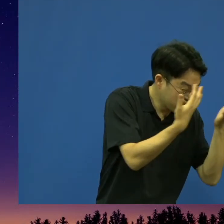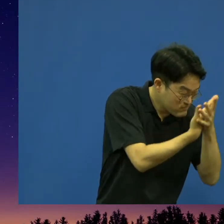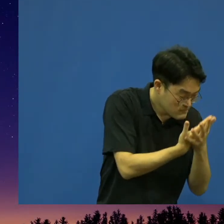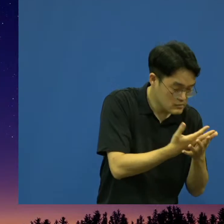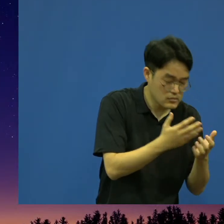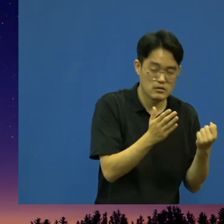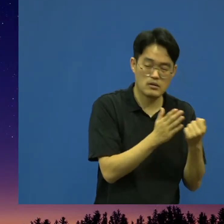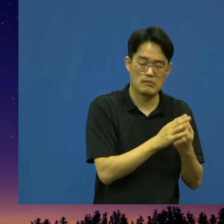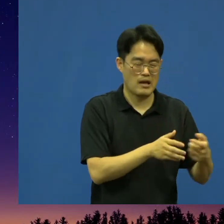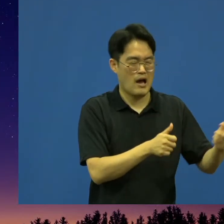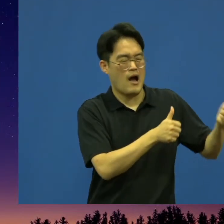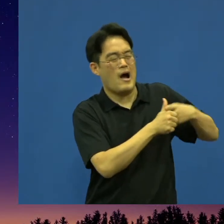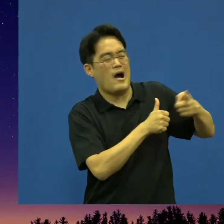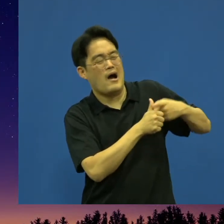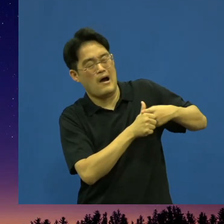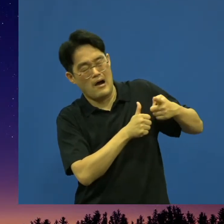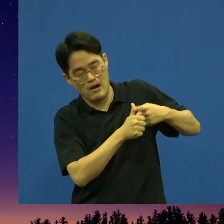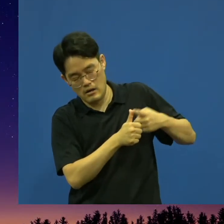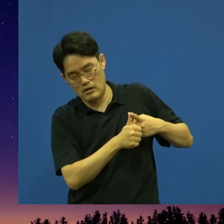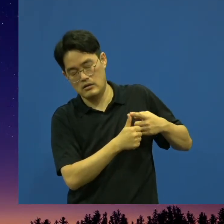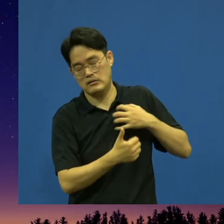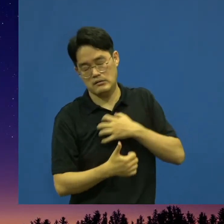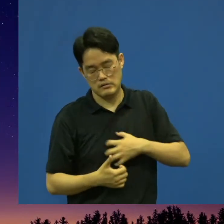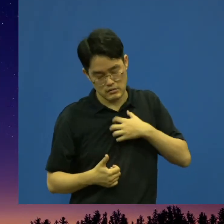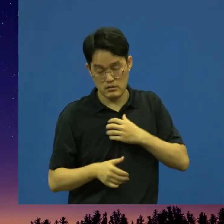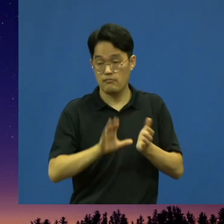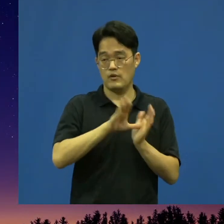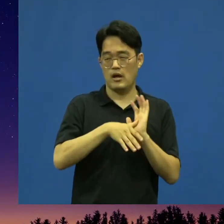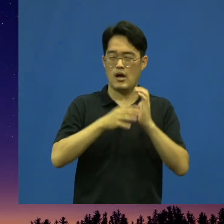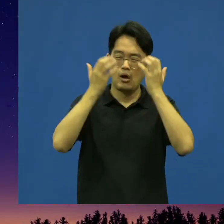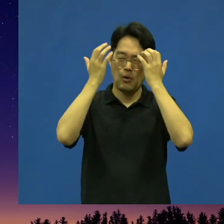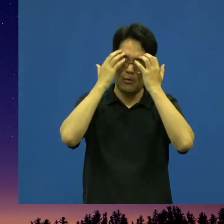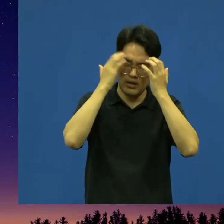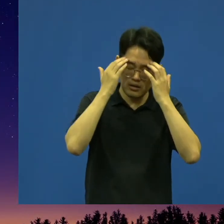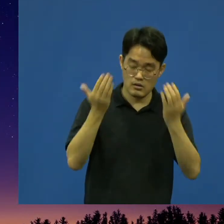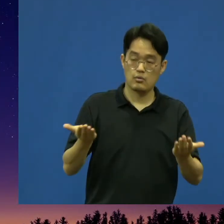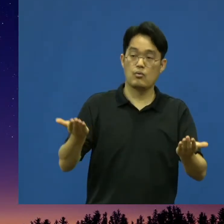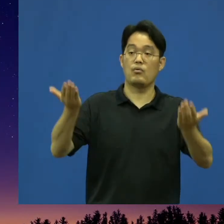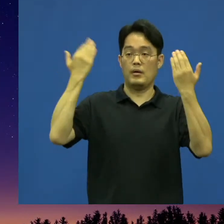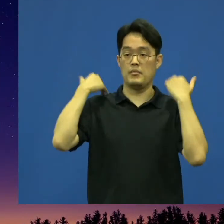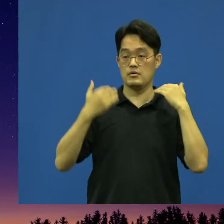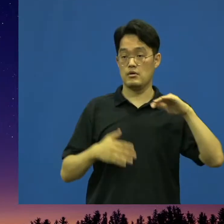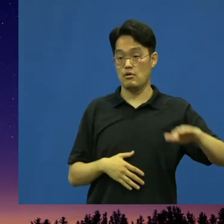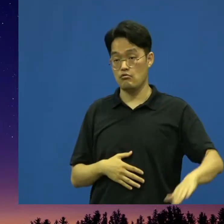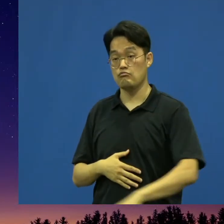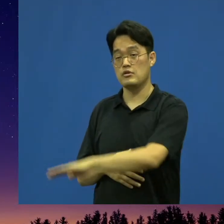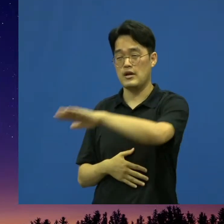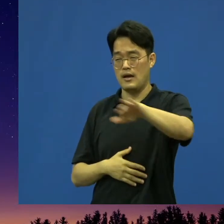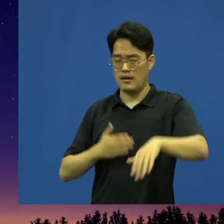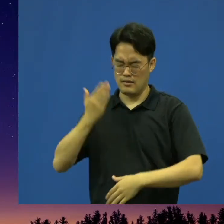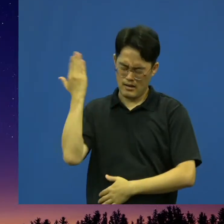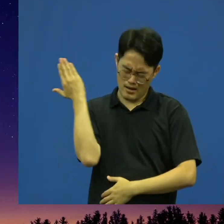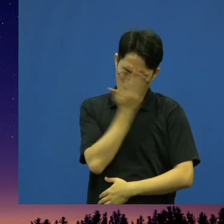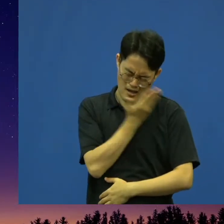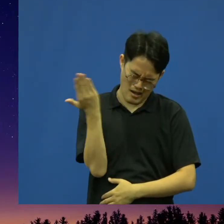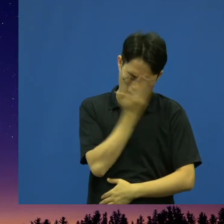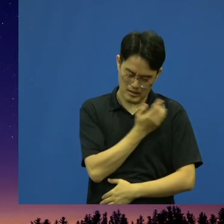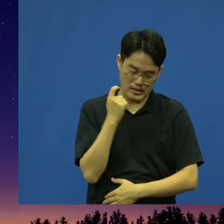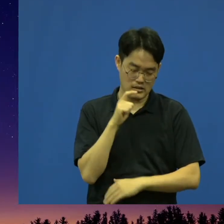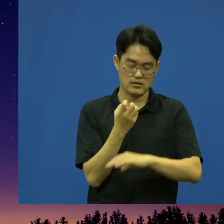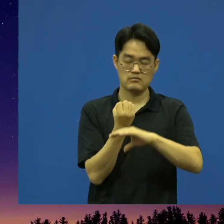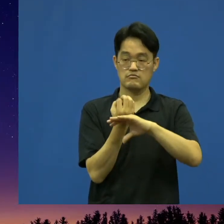아픈 시기에 이 고난을 통과하면서 정금같이 우리의 믿는 바가